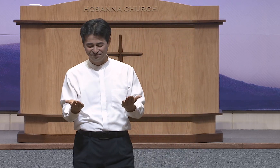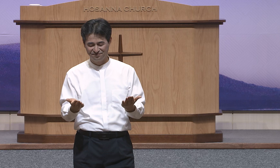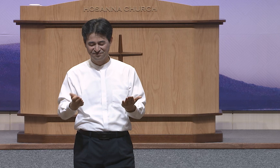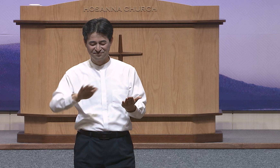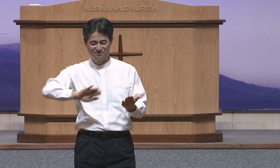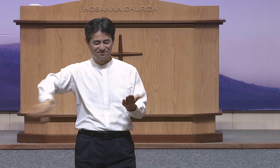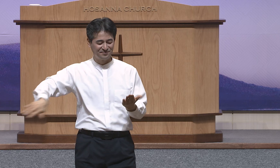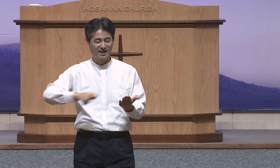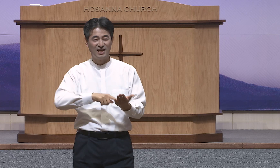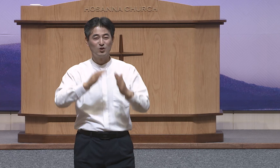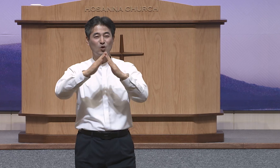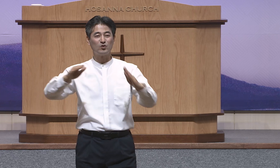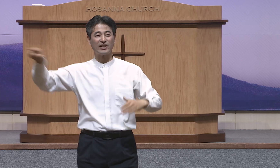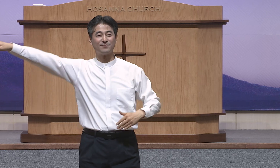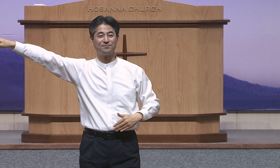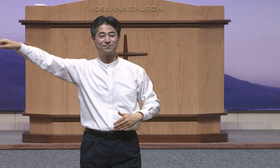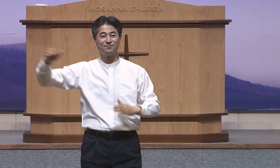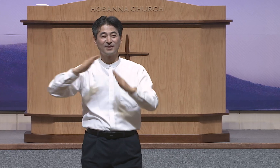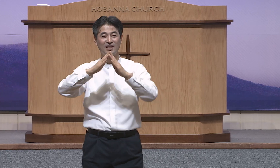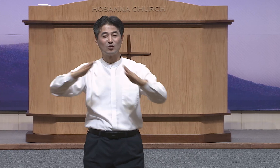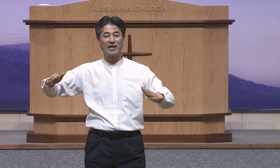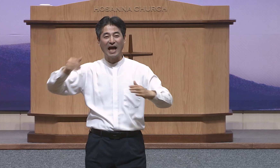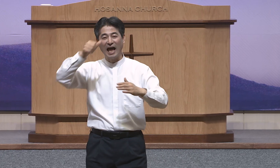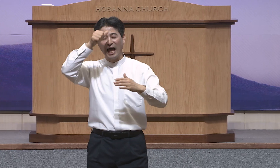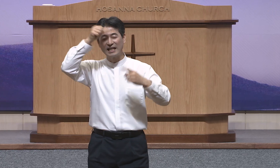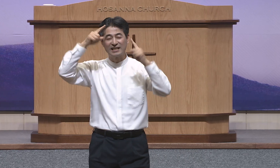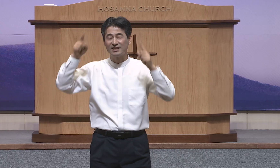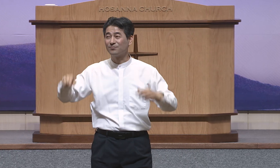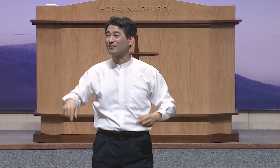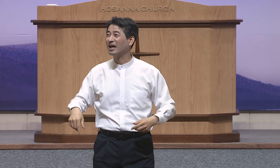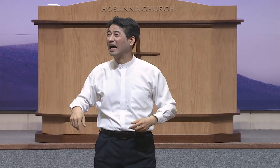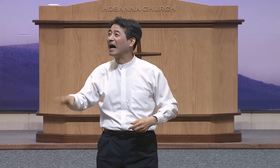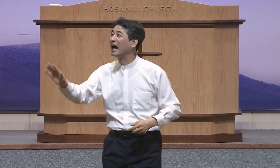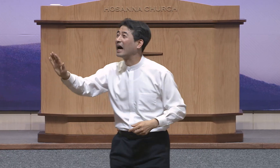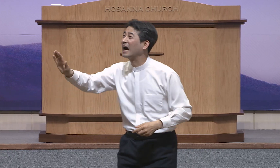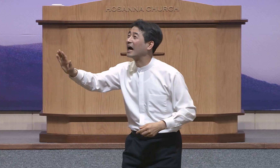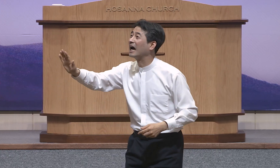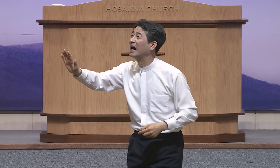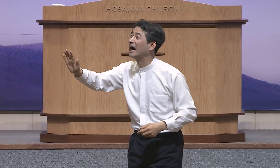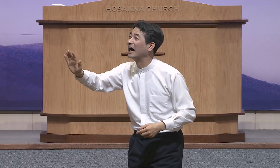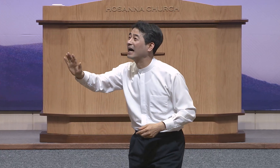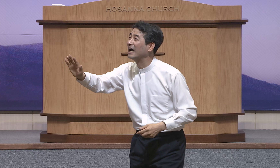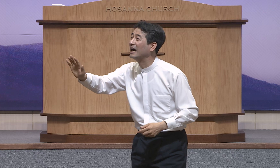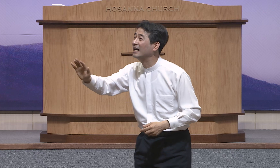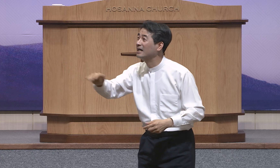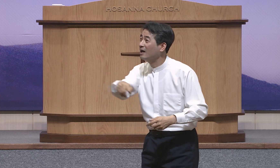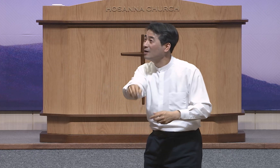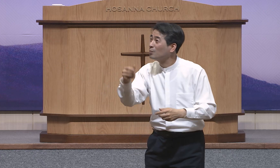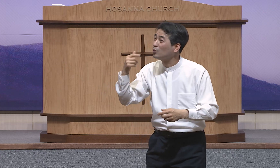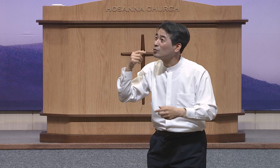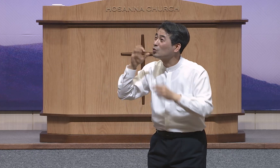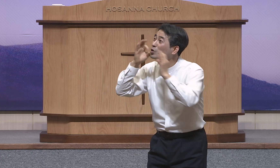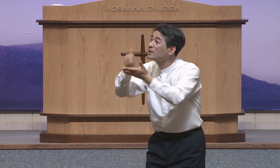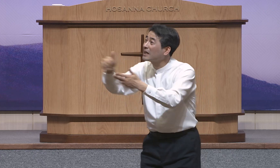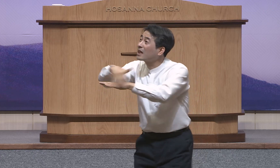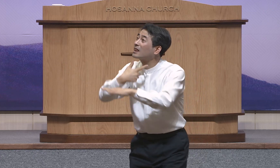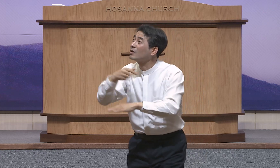전도사님이 딱 보시더니 전주로 가라 라고 말씀하시더라고요. 아니 전도사님 아니고요. 전도사님